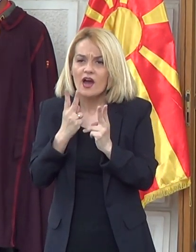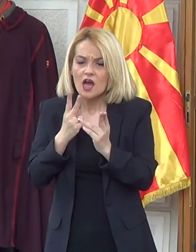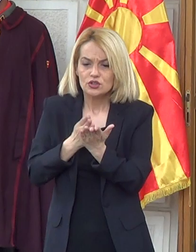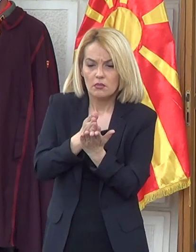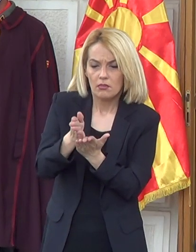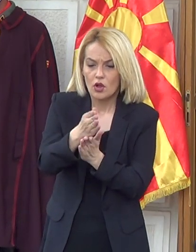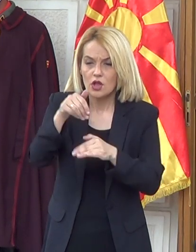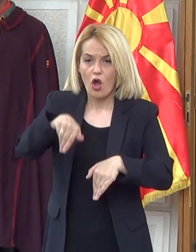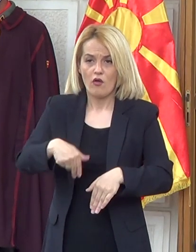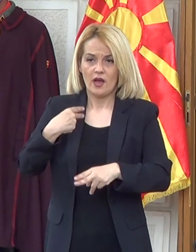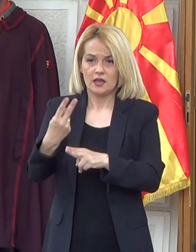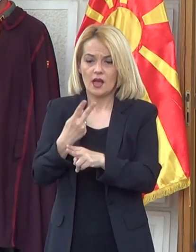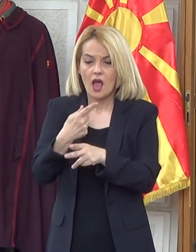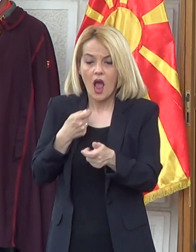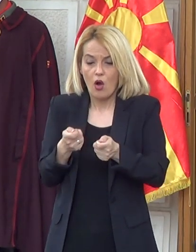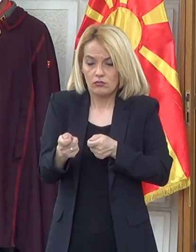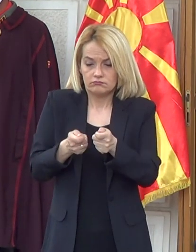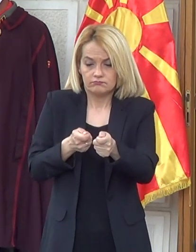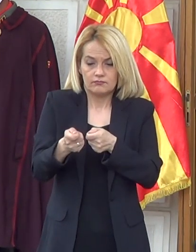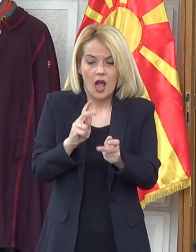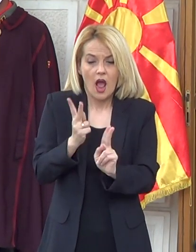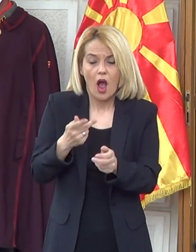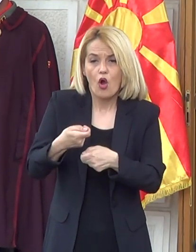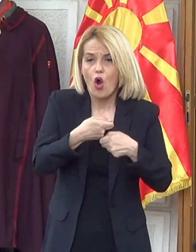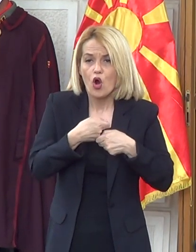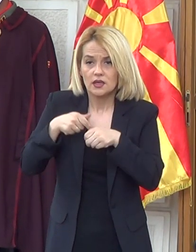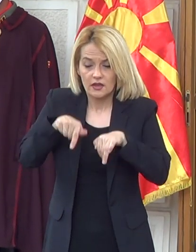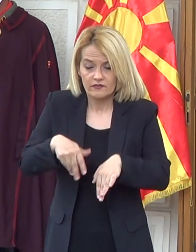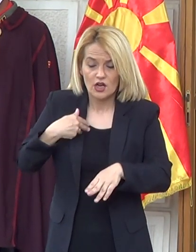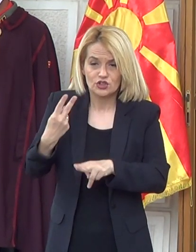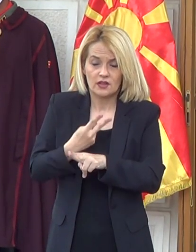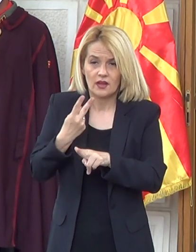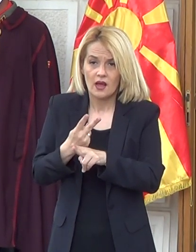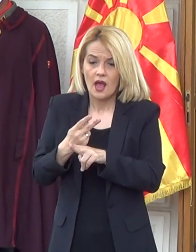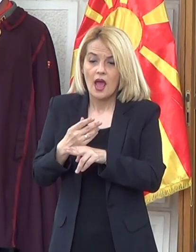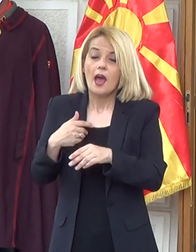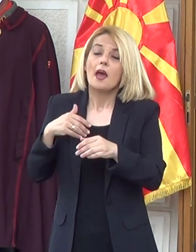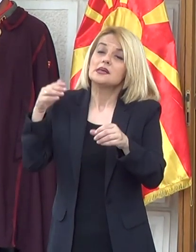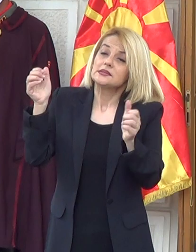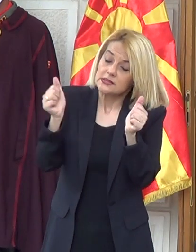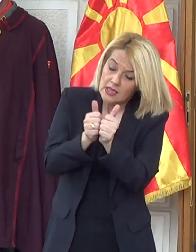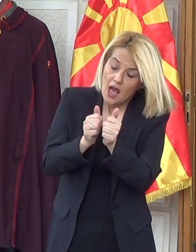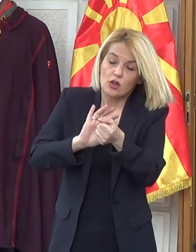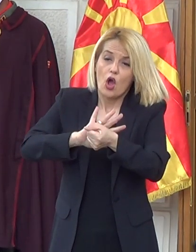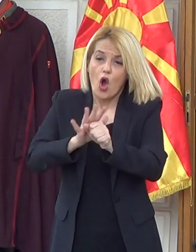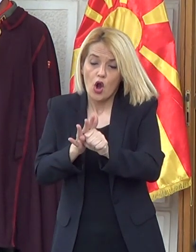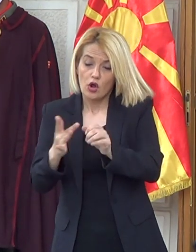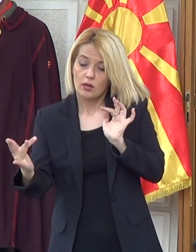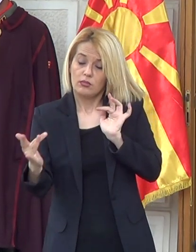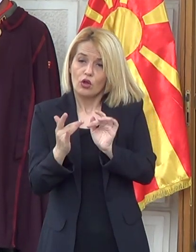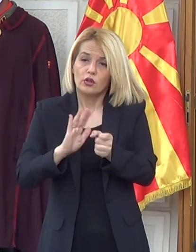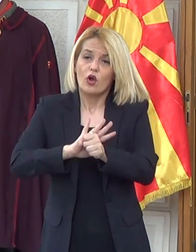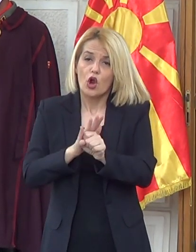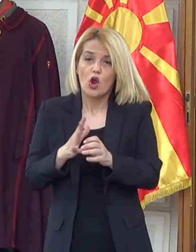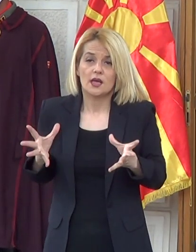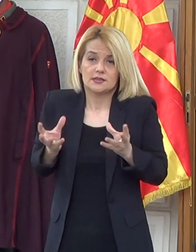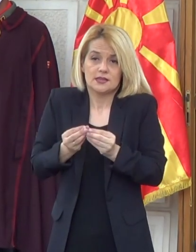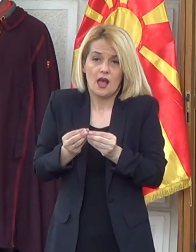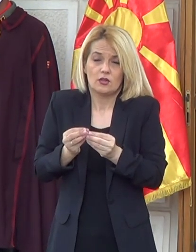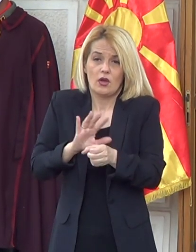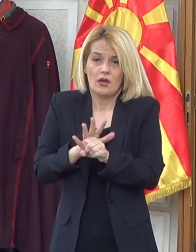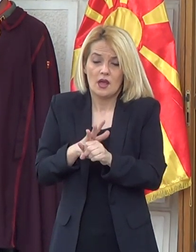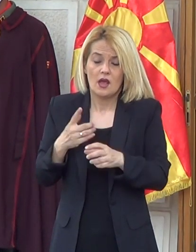оваа земја, како да се менажираат сите битни процеси во оваа земја покрај короната и наспроти короната, значи заедно со короната. Без